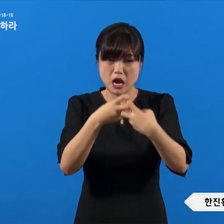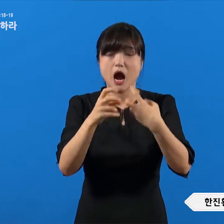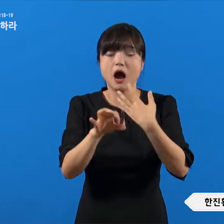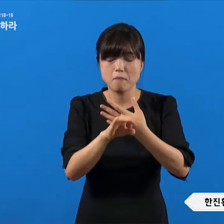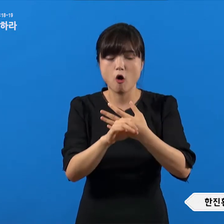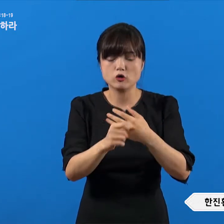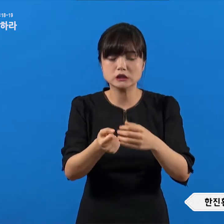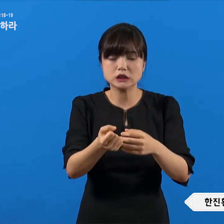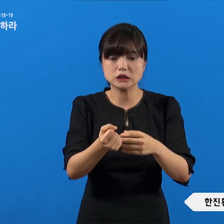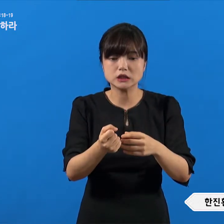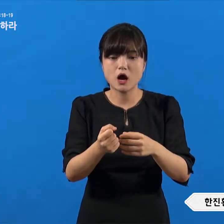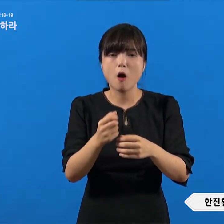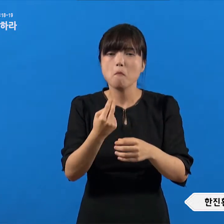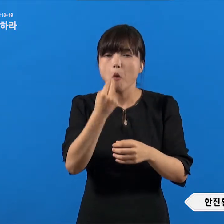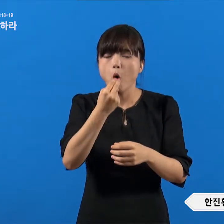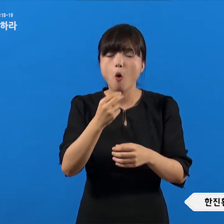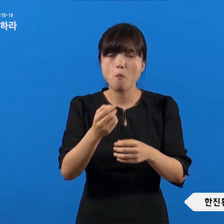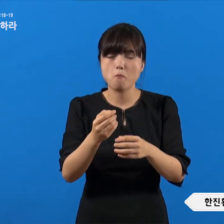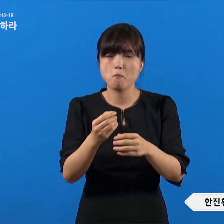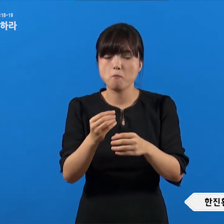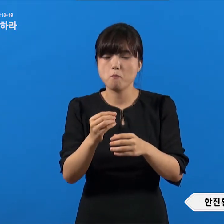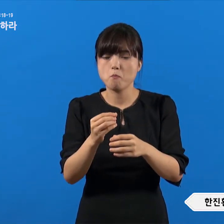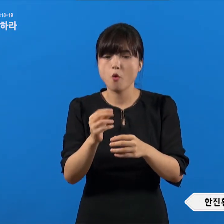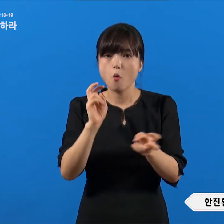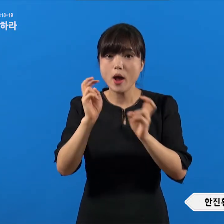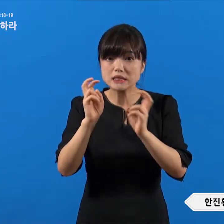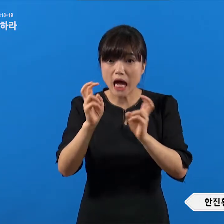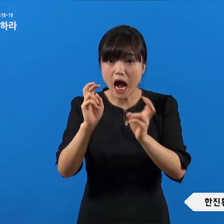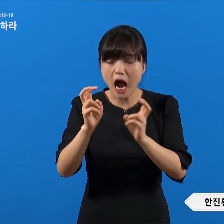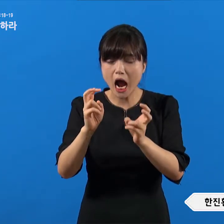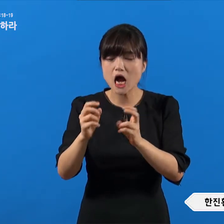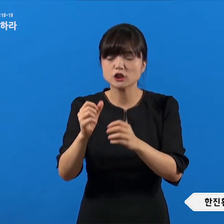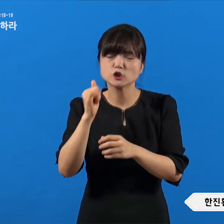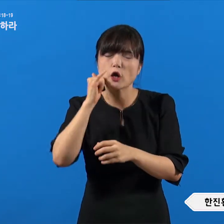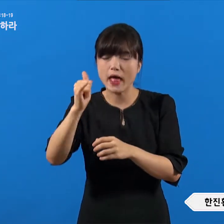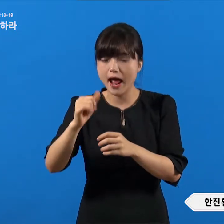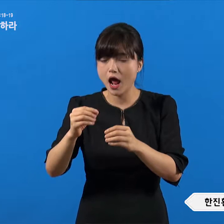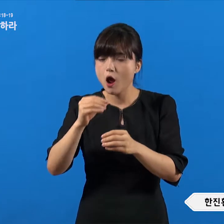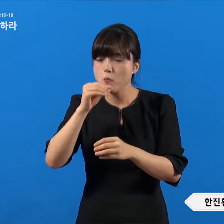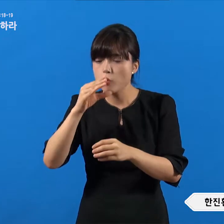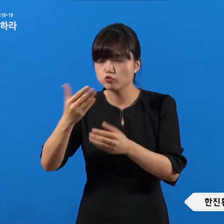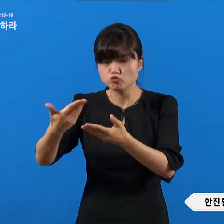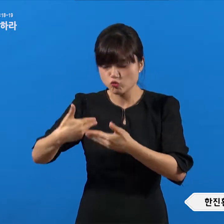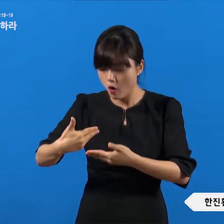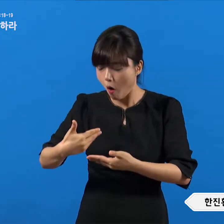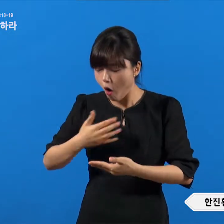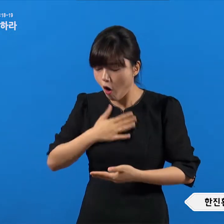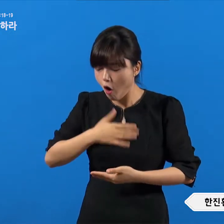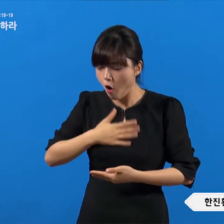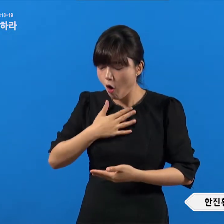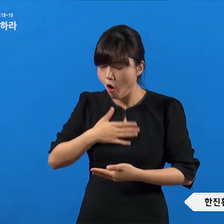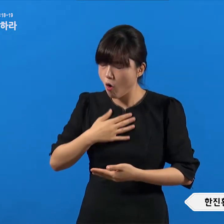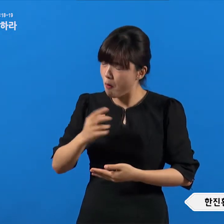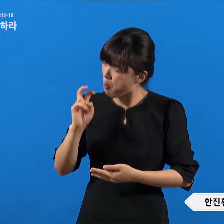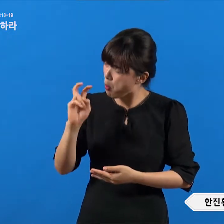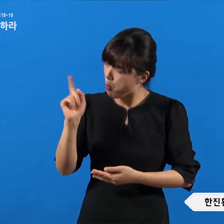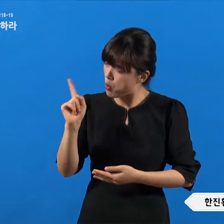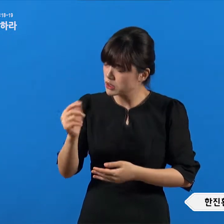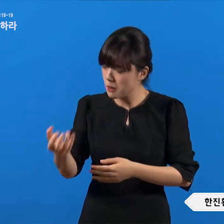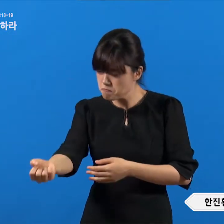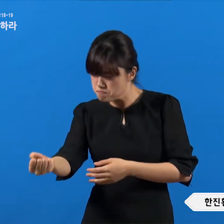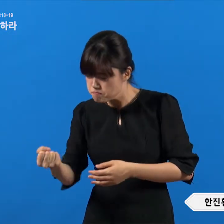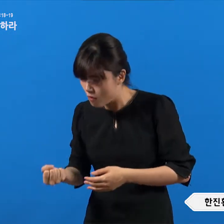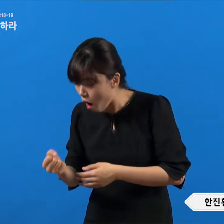빨리 열어보라고 하면서 봉투 하나를 줬던 기억이 났습니다. 그래서 뒷좌석